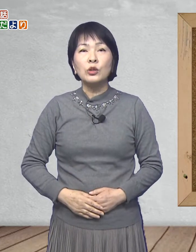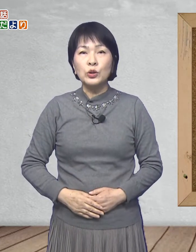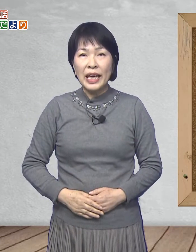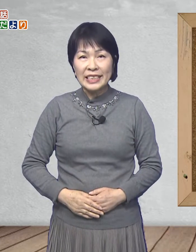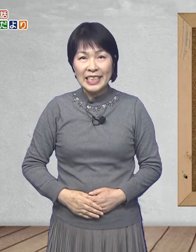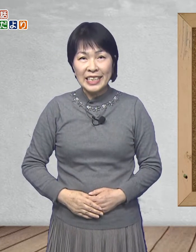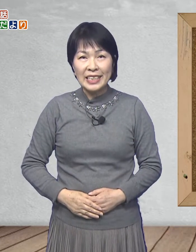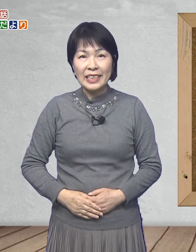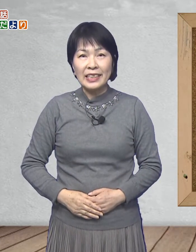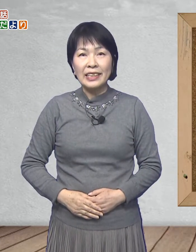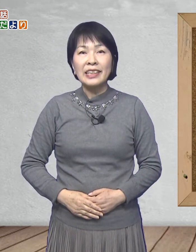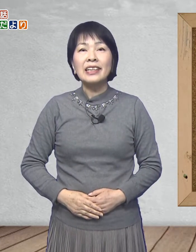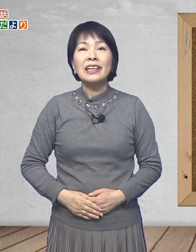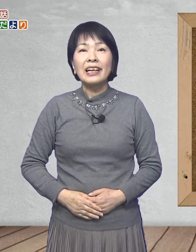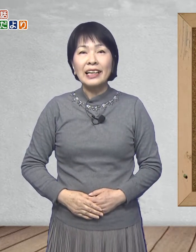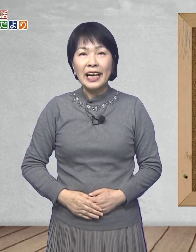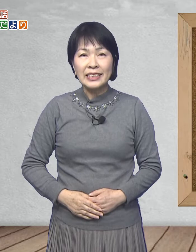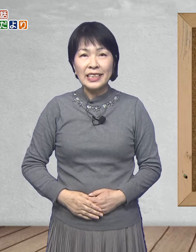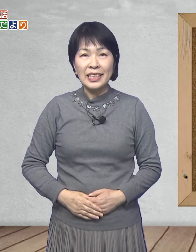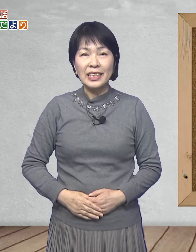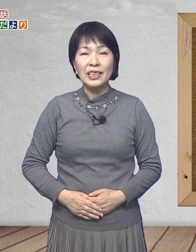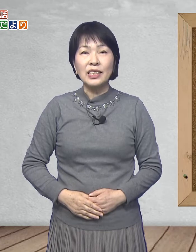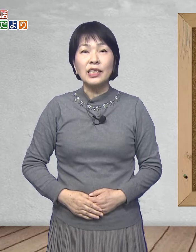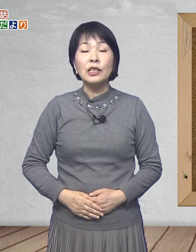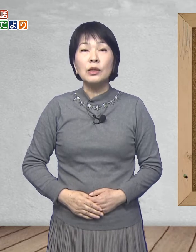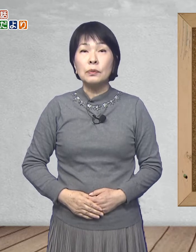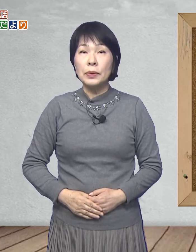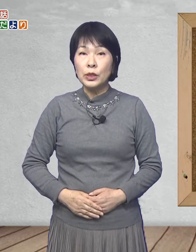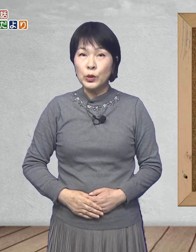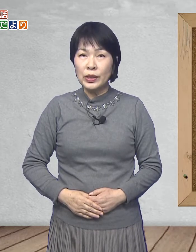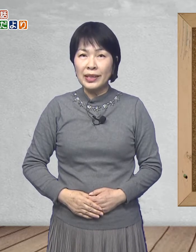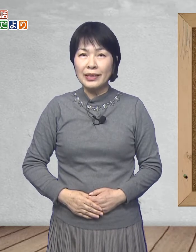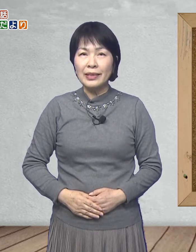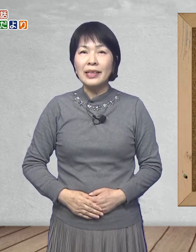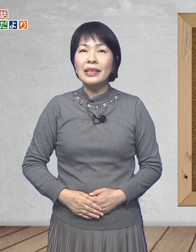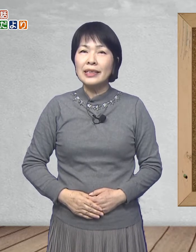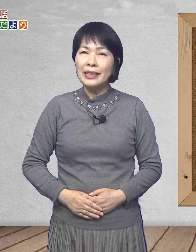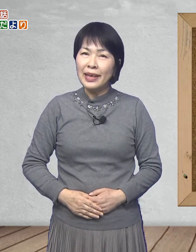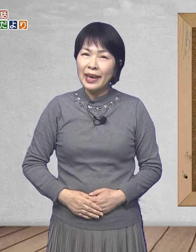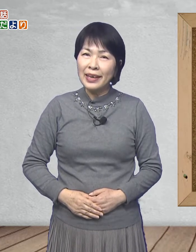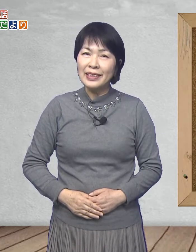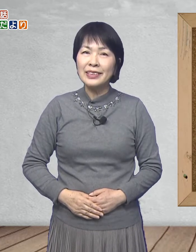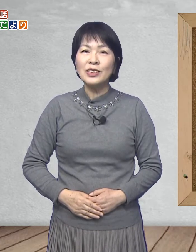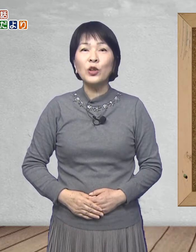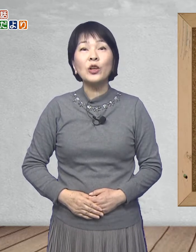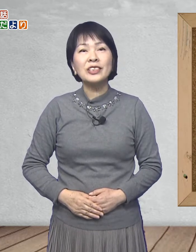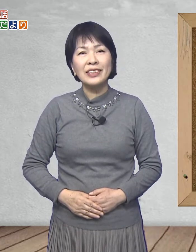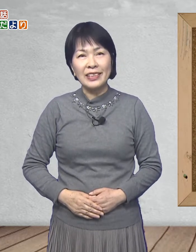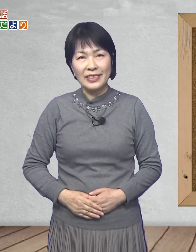ょう。嬉しい、悲しい、びっくり、綺麗の4つです。